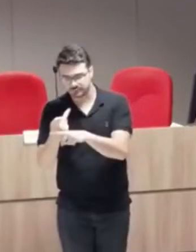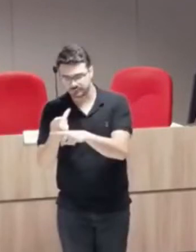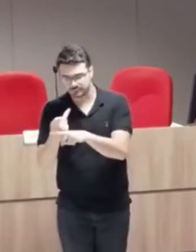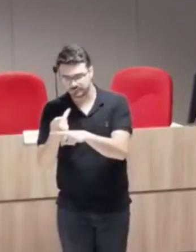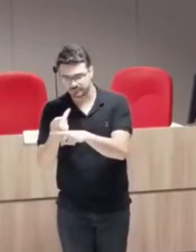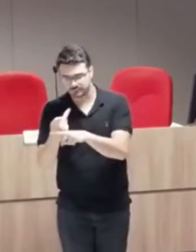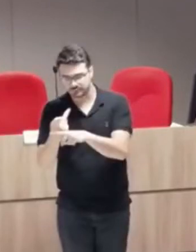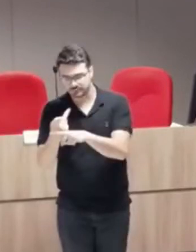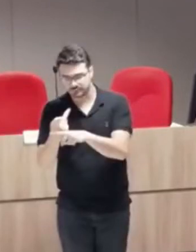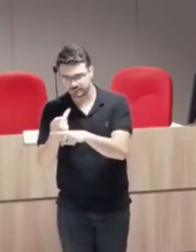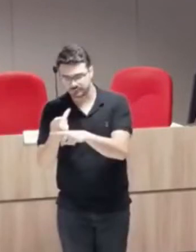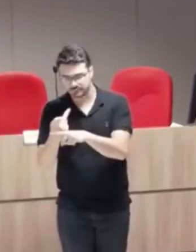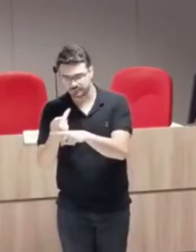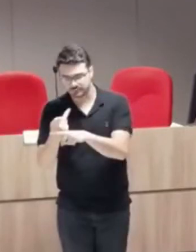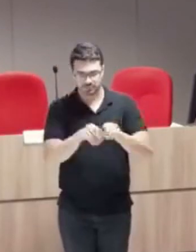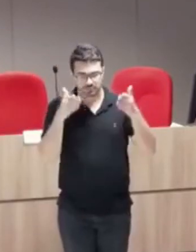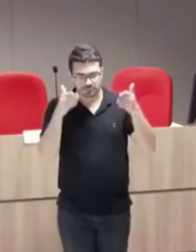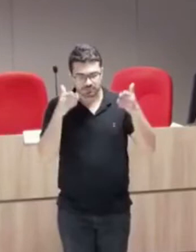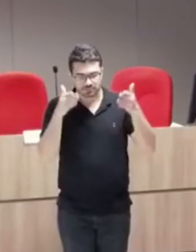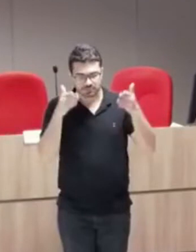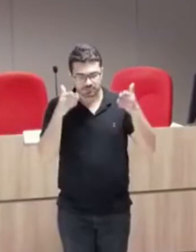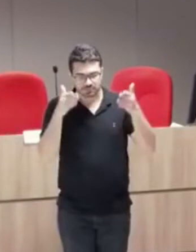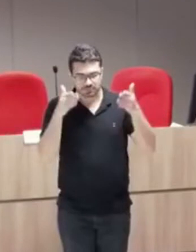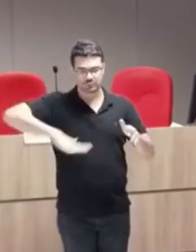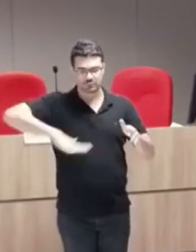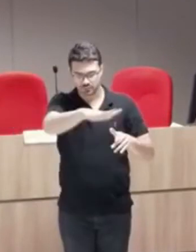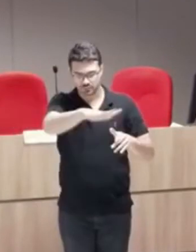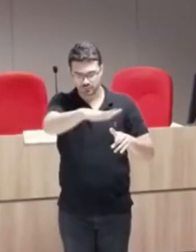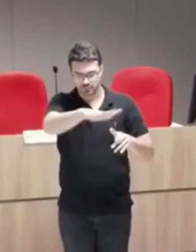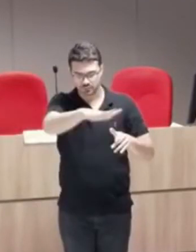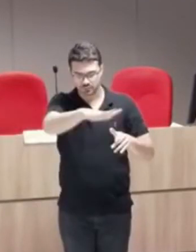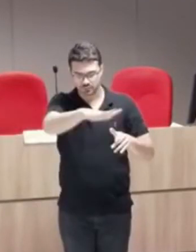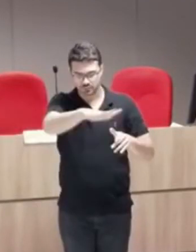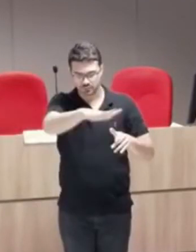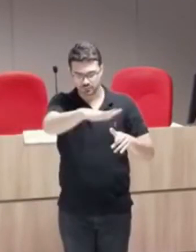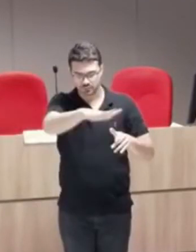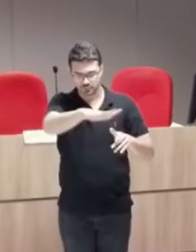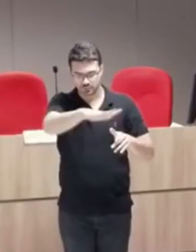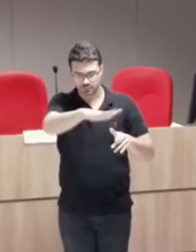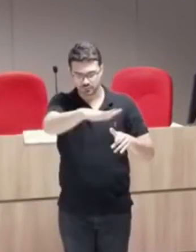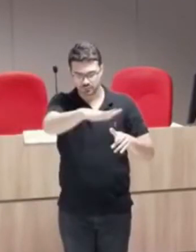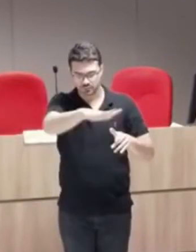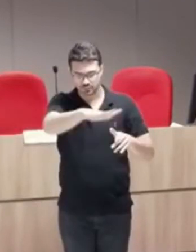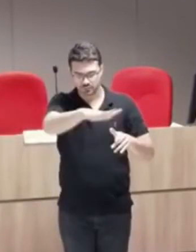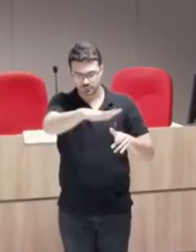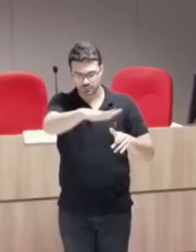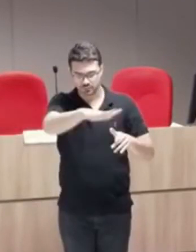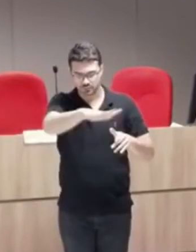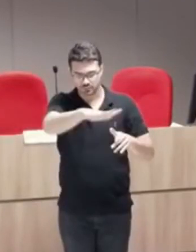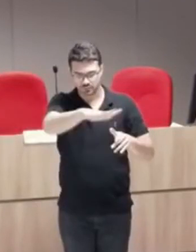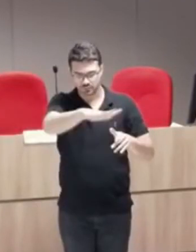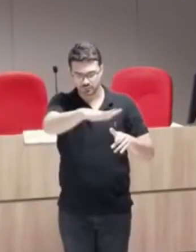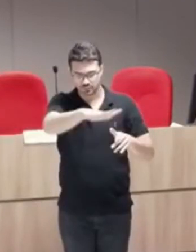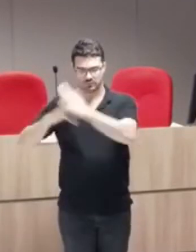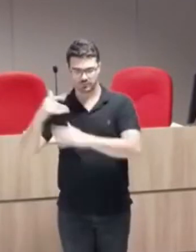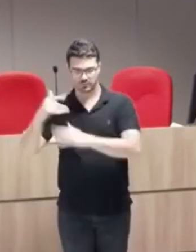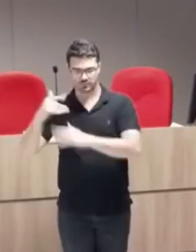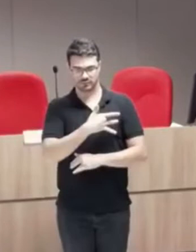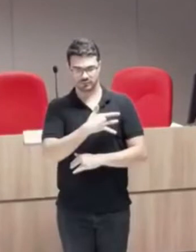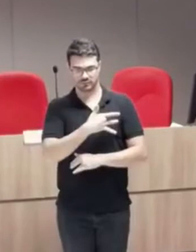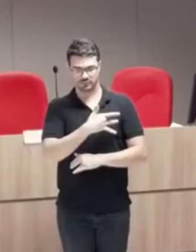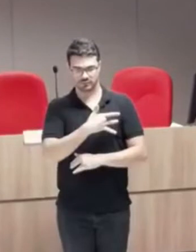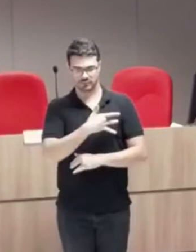todo e atuar sobre o todo. Articular gestores, instituições de controle, profissionais de saúde, para construir um arranjo que